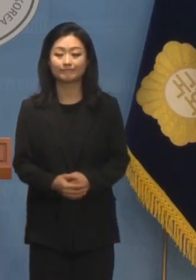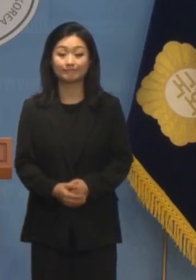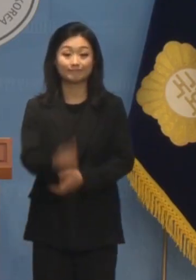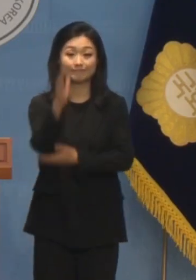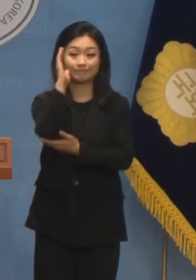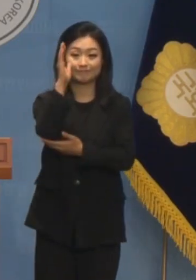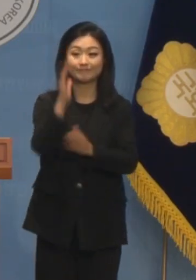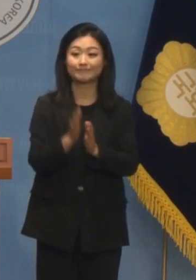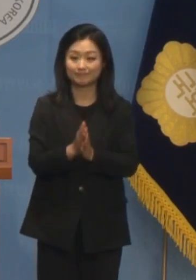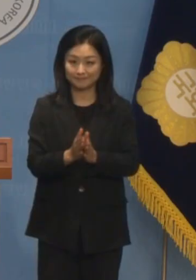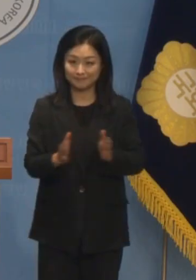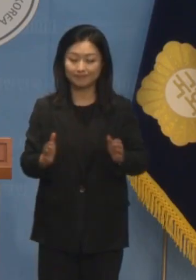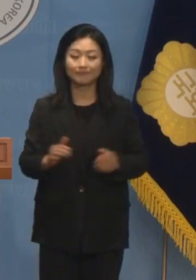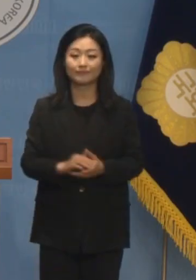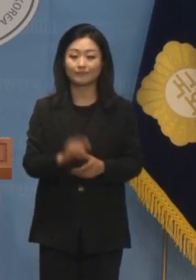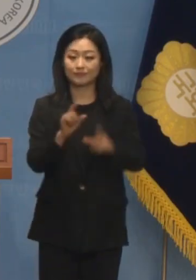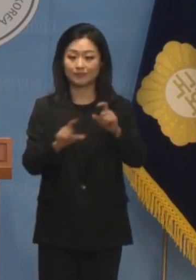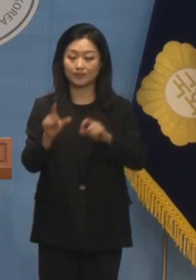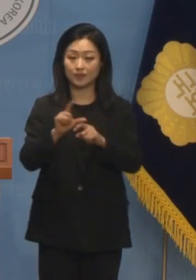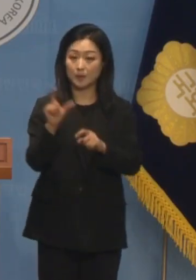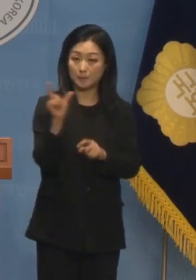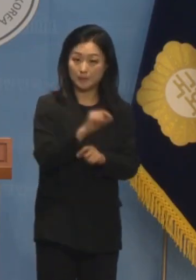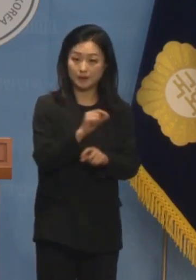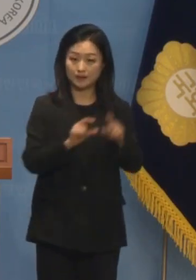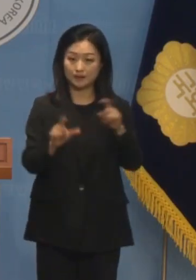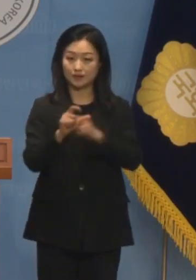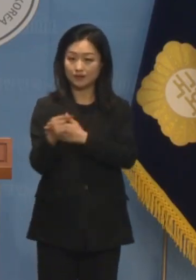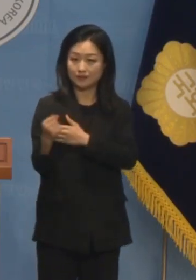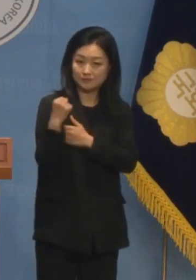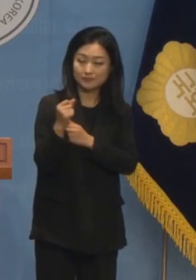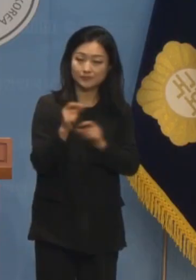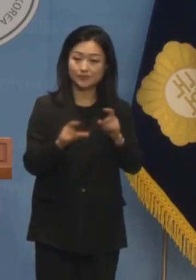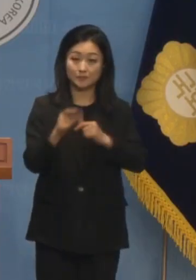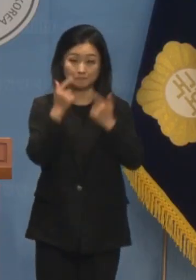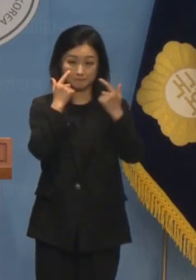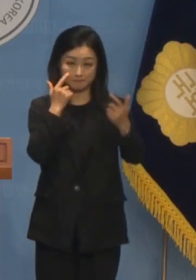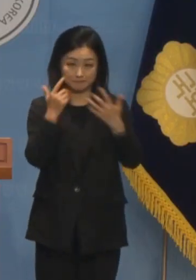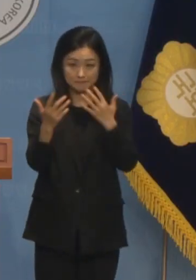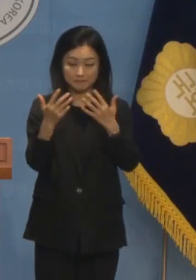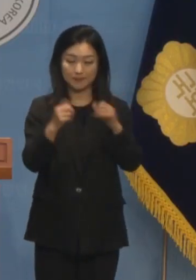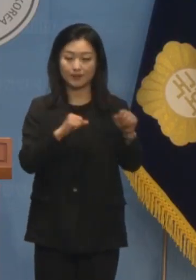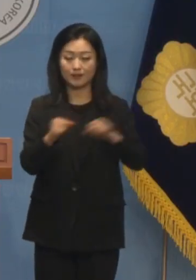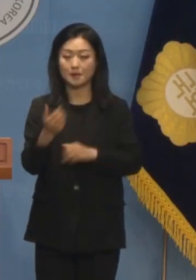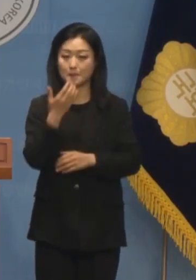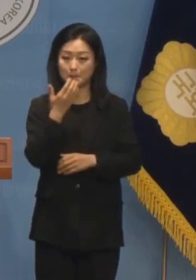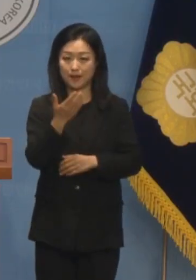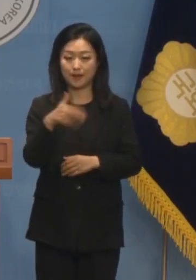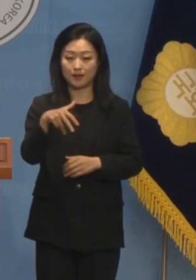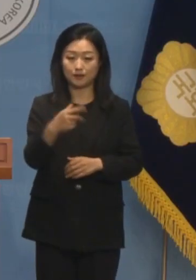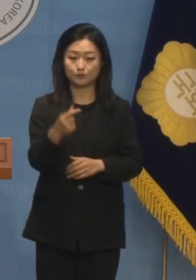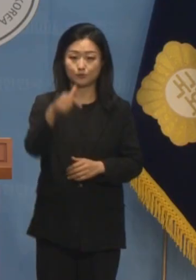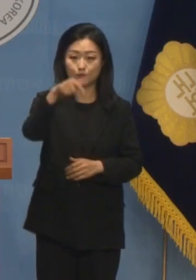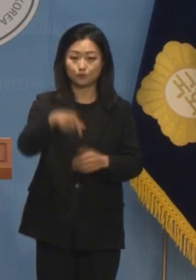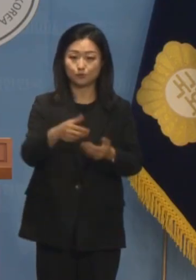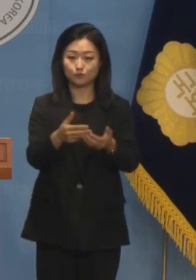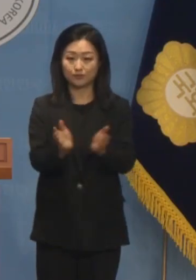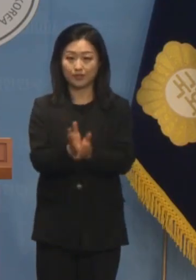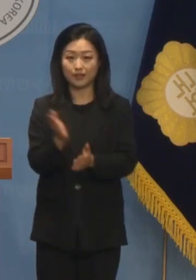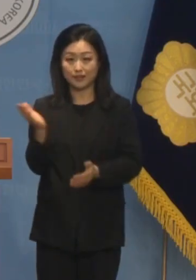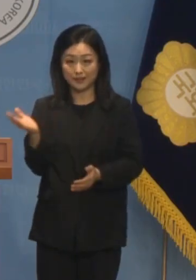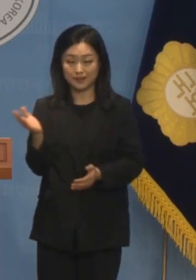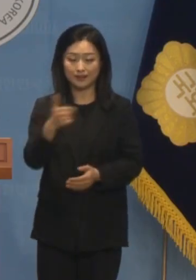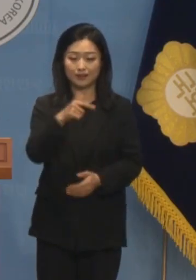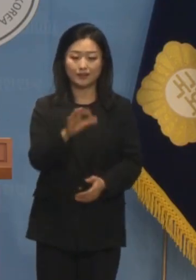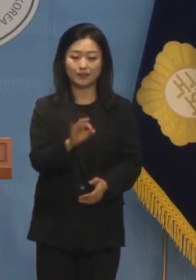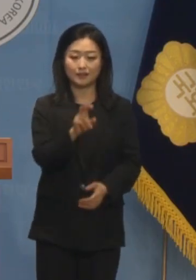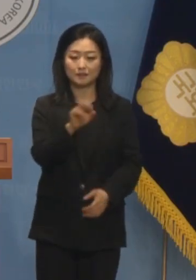브리핑 시작하겠습니다. 더 빠르게, 더 강하게, 더 선명하게 행동하겠습니다. 조국혁신당 대변인 강미정입니다.